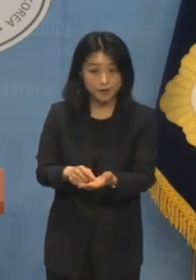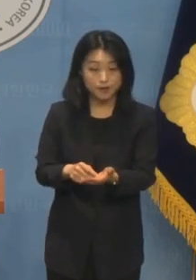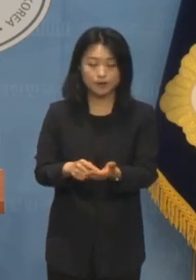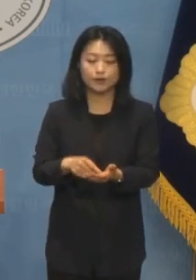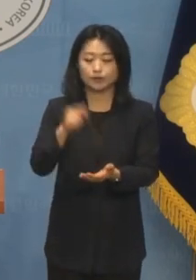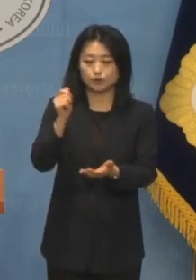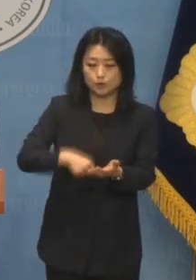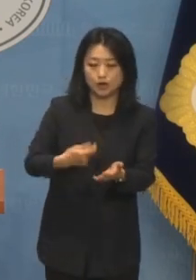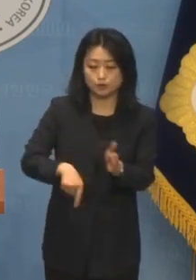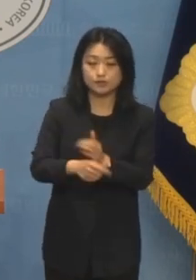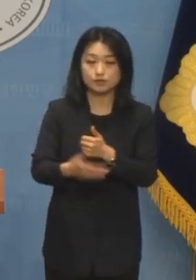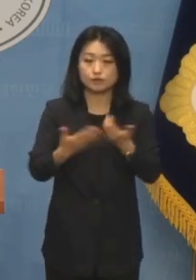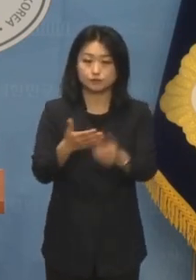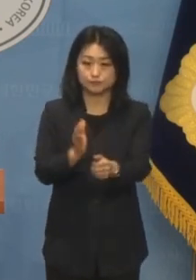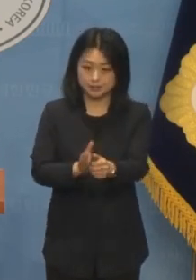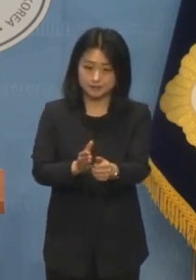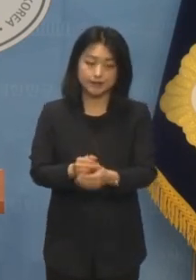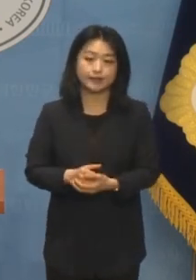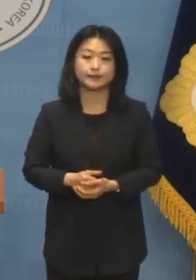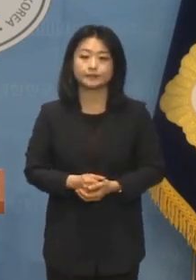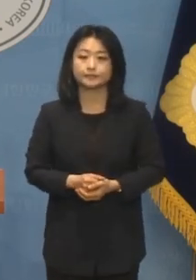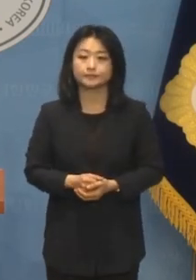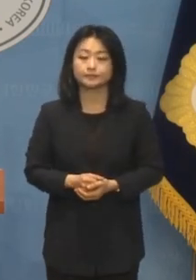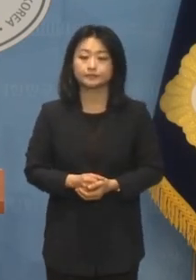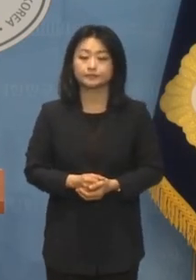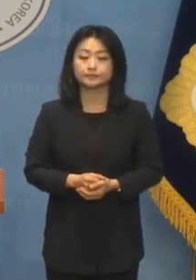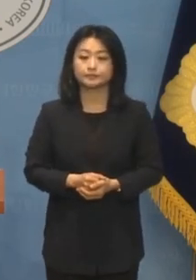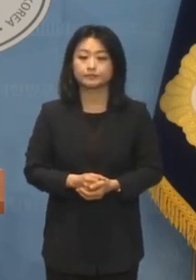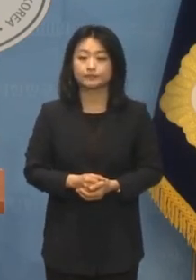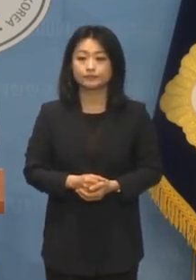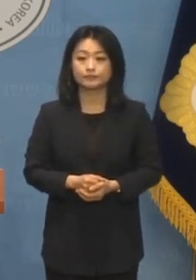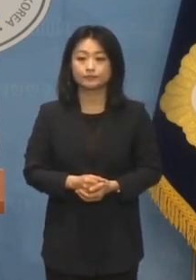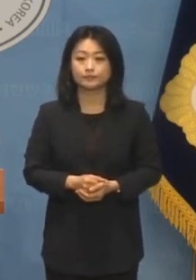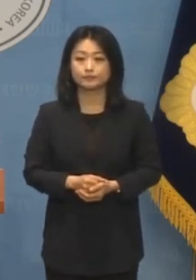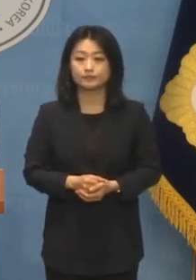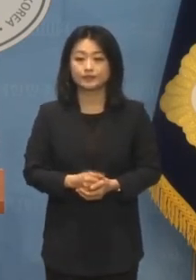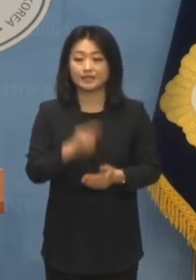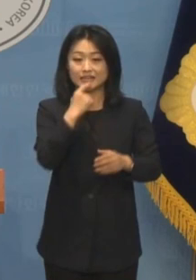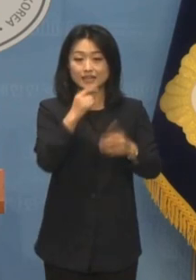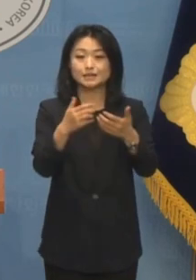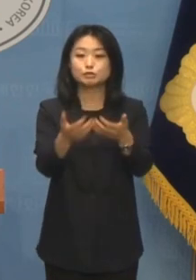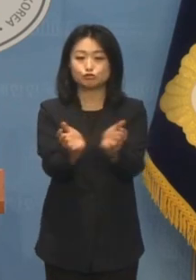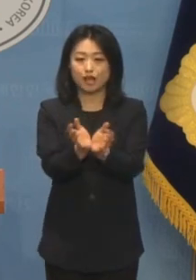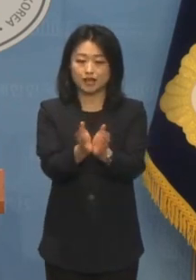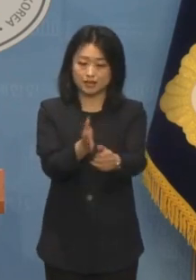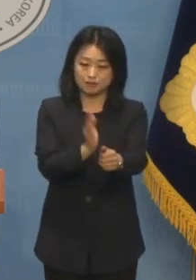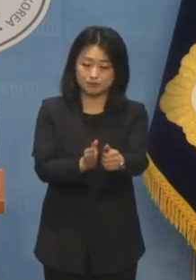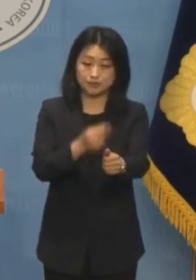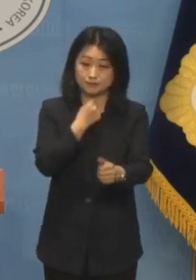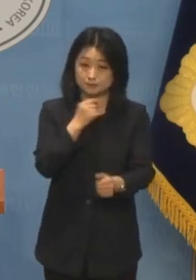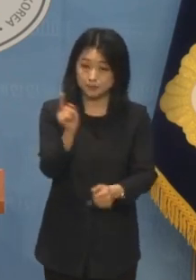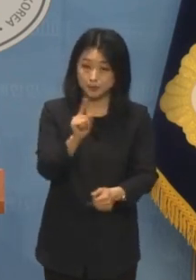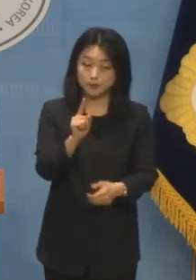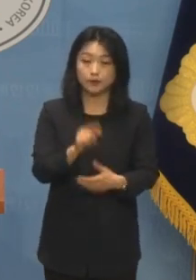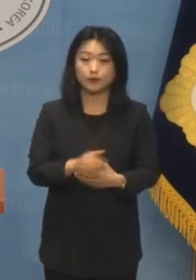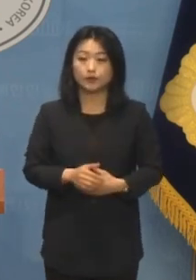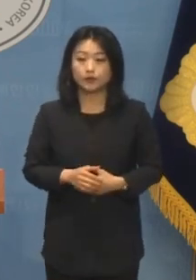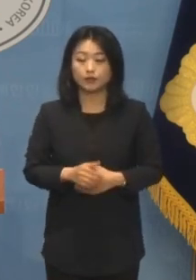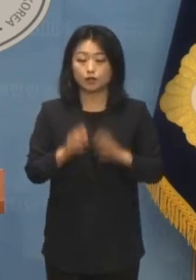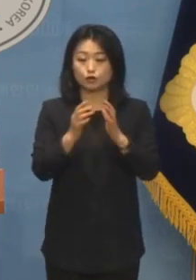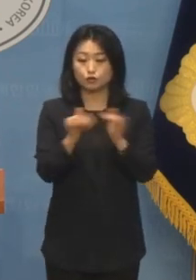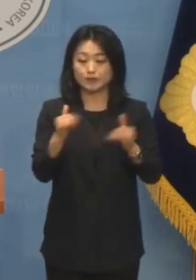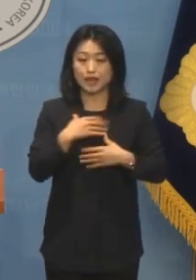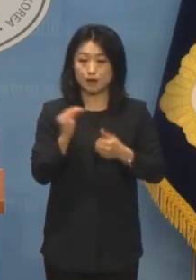관련 기관의 적극적인 협조를 부탁드립니다. 마지막으로 민주당에 강력히 촉구합니다. 이렇게 우리